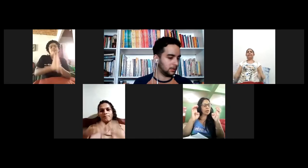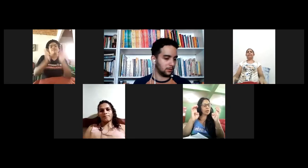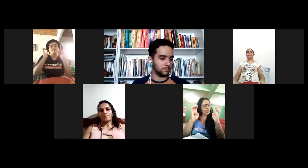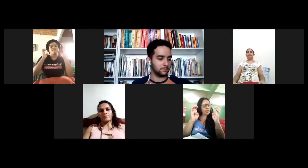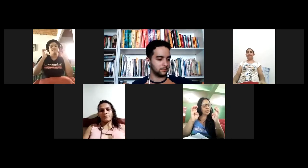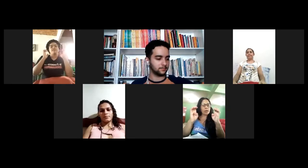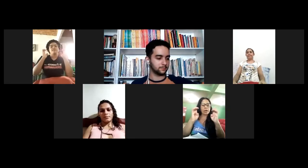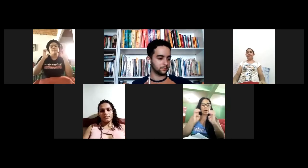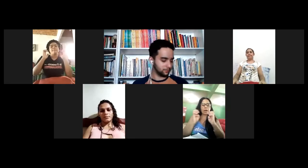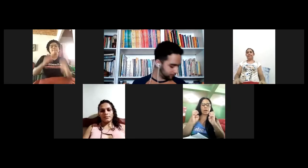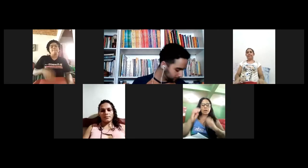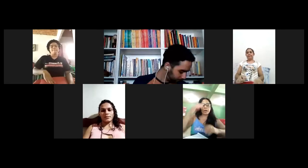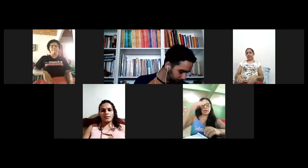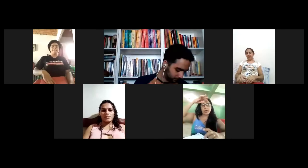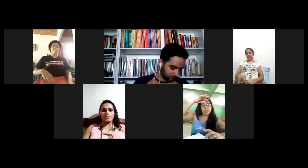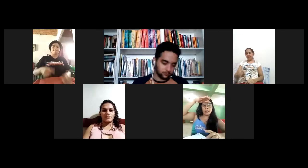espírita,